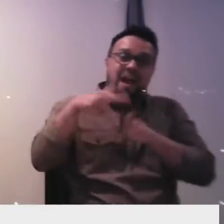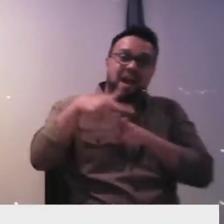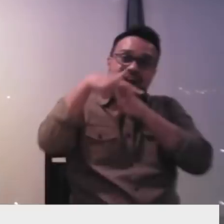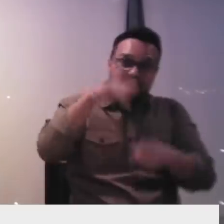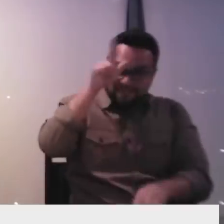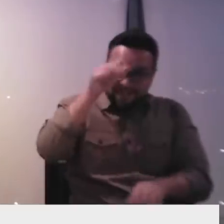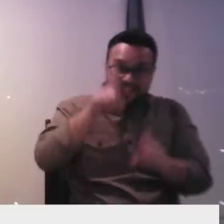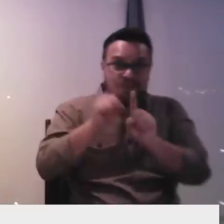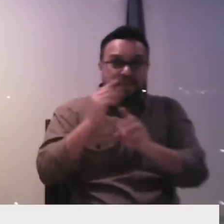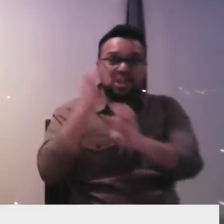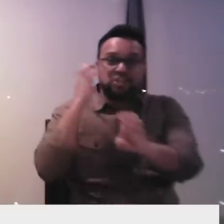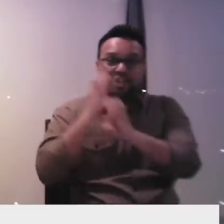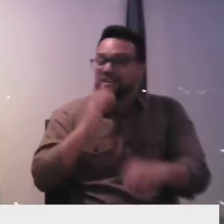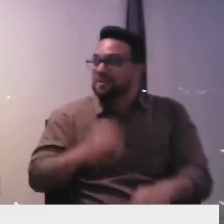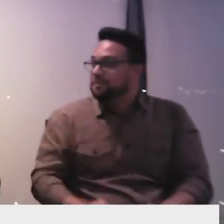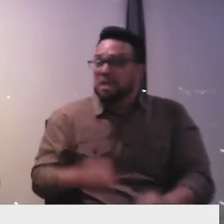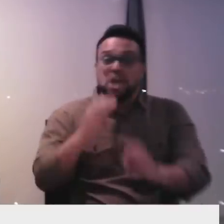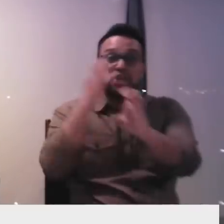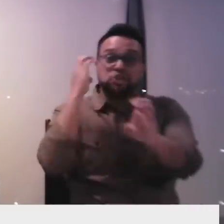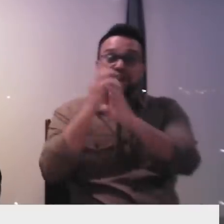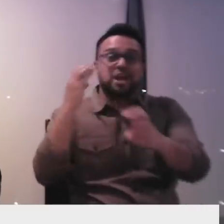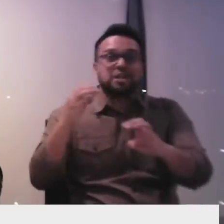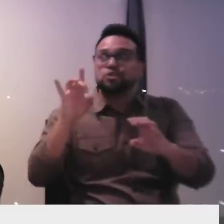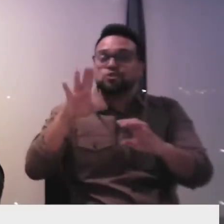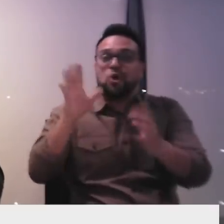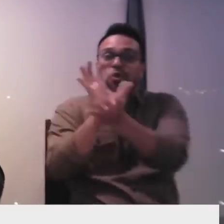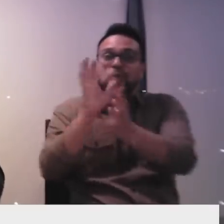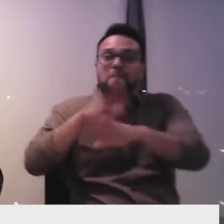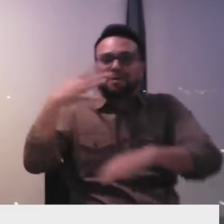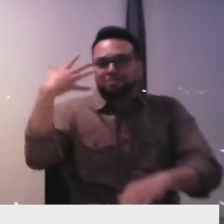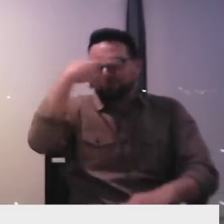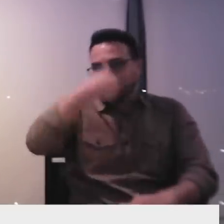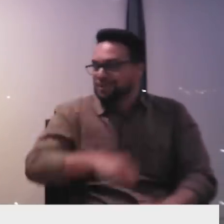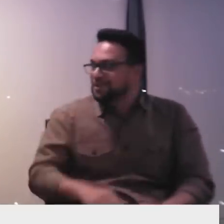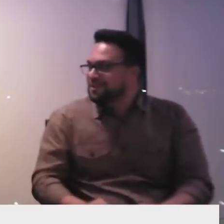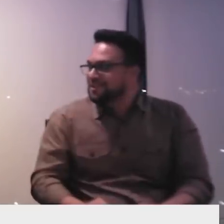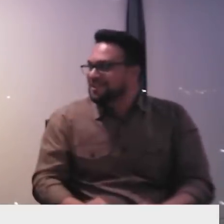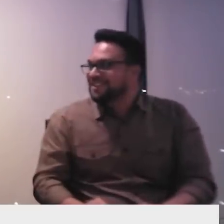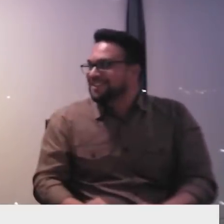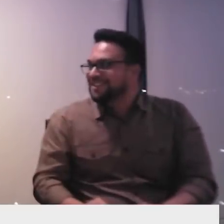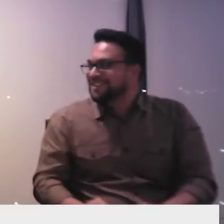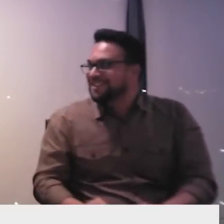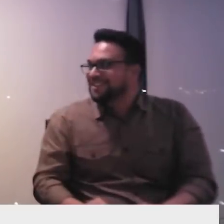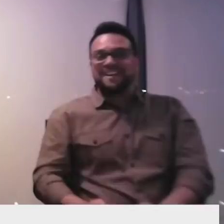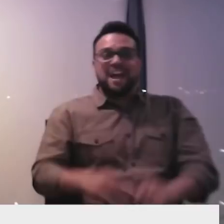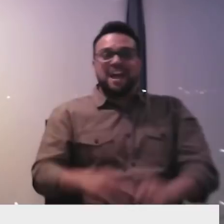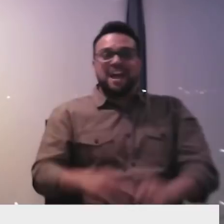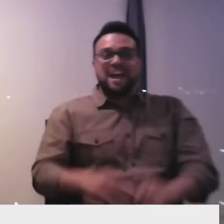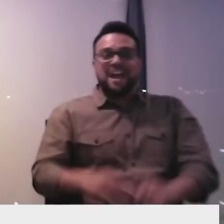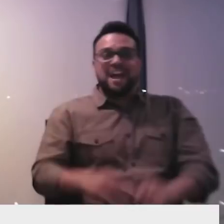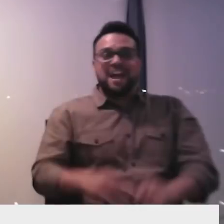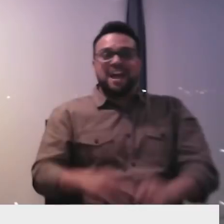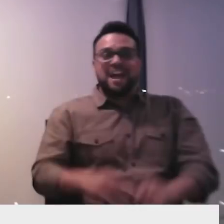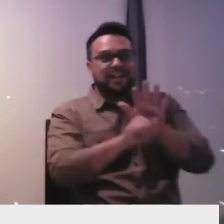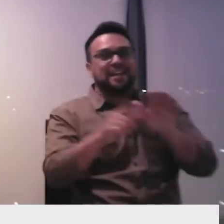engenharia. Na engenharia só tem gente bonita, por exemplo. Pensa mesmo, Tarcísio? Inclusive tem o mais bonito e o mais bonito. Na artilharia só tem gente